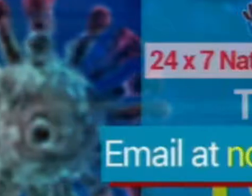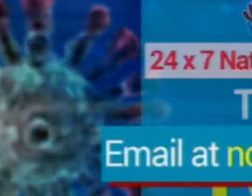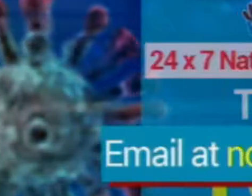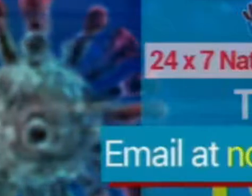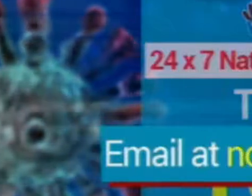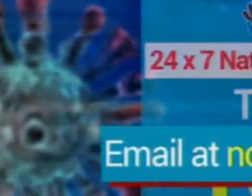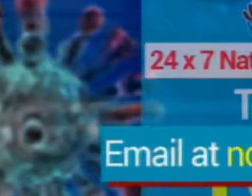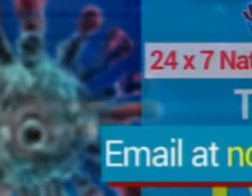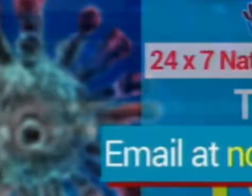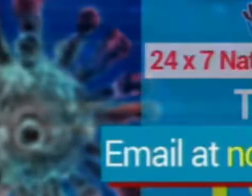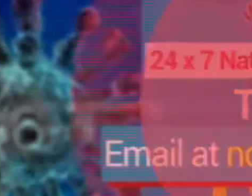ncov2019@gov.in।